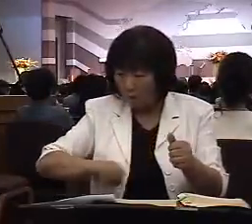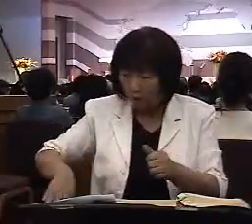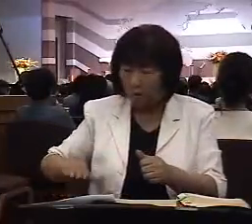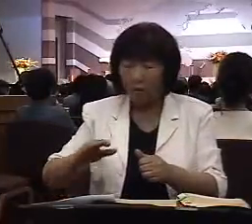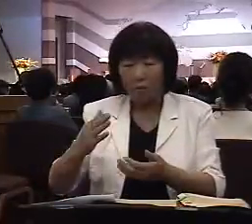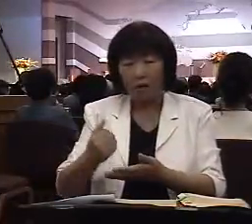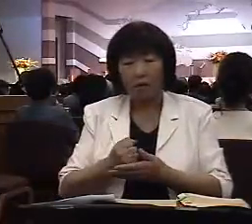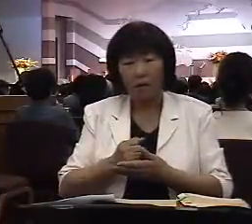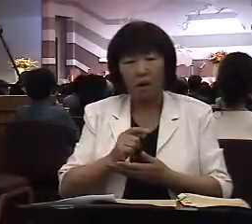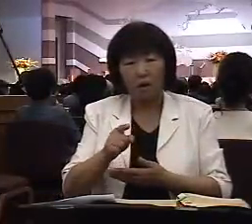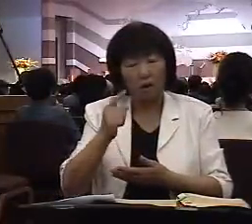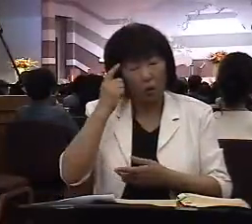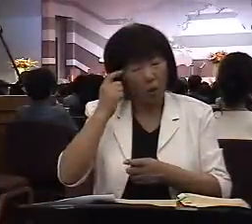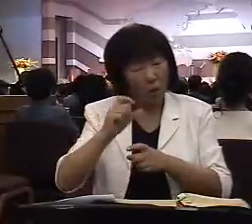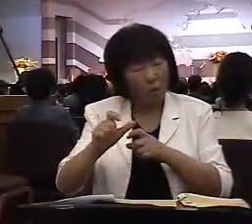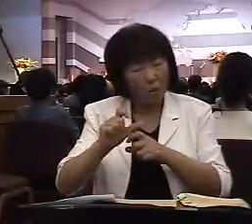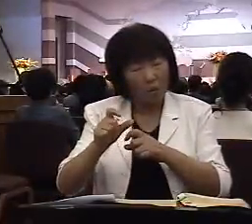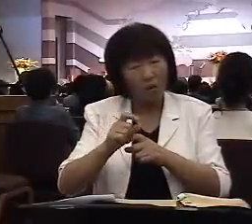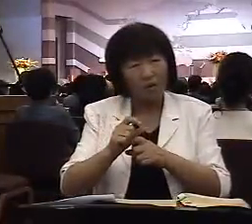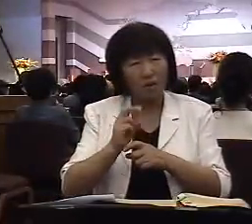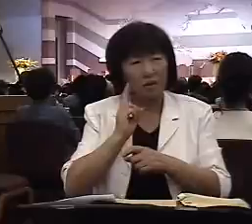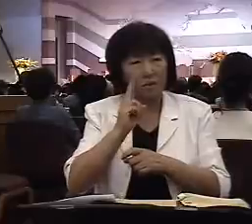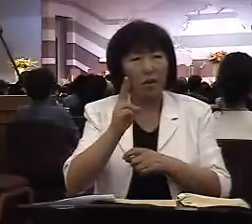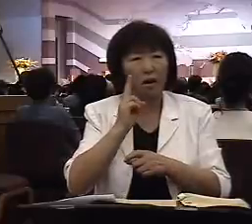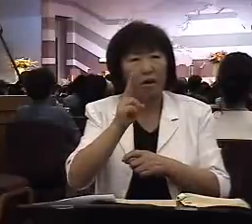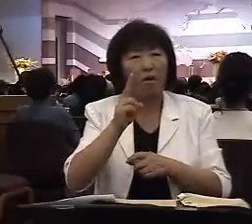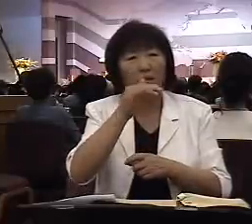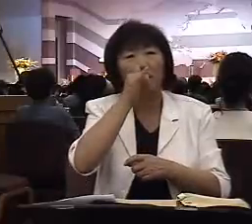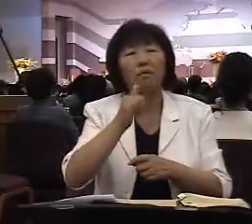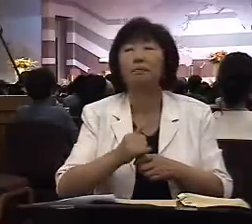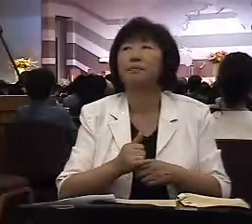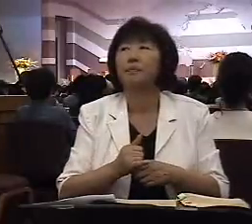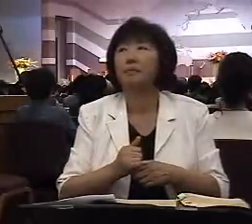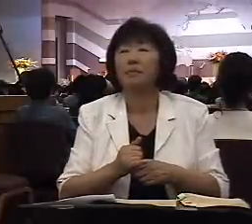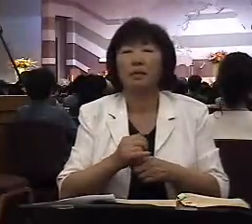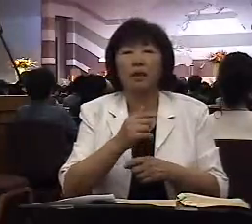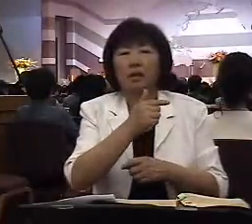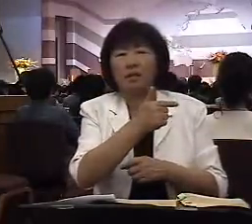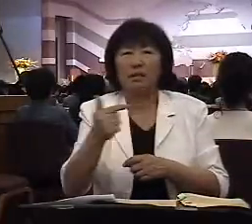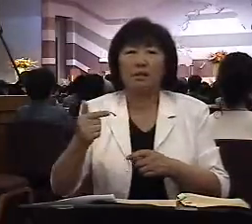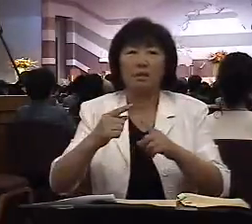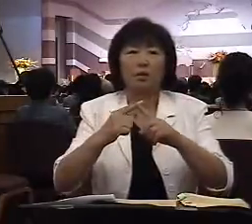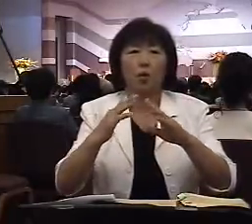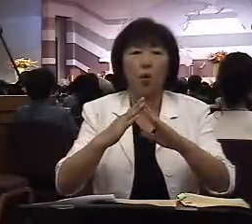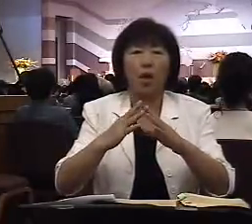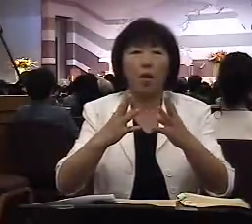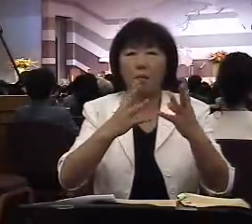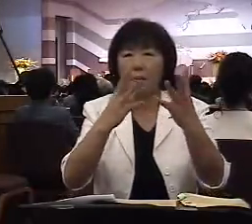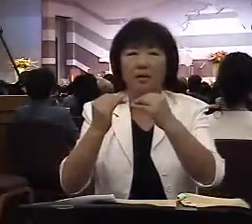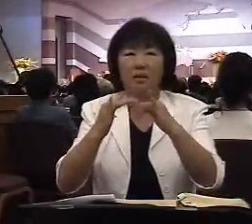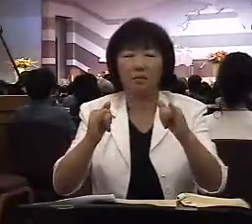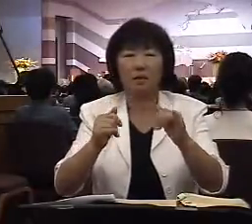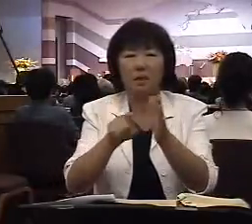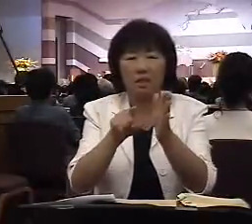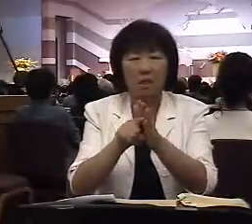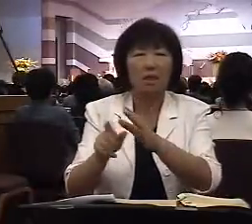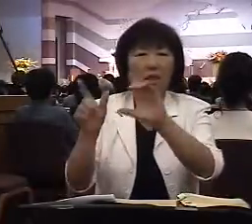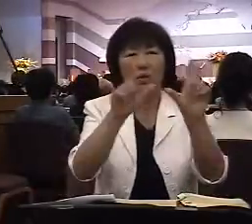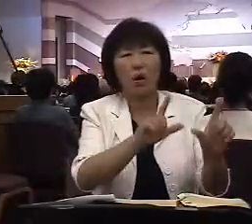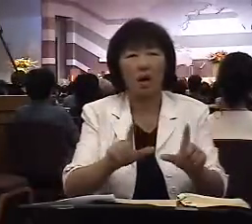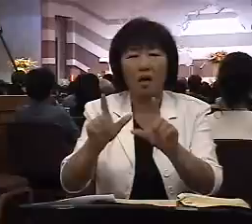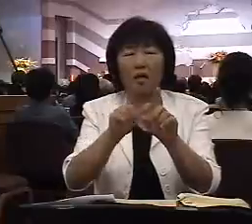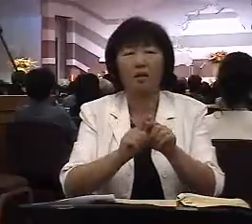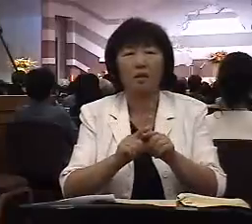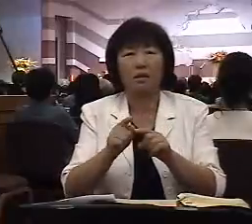고백이 얼마나 심각한 것입니다. 여러분, 대형교회에 나오셔서 많은 사람들과 함께 신앙생활 한다고 해서 자동으로